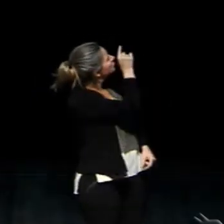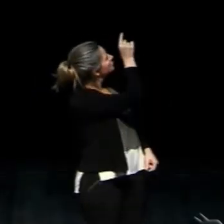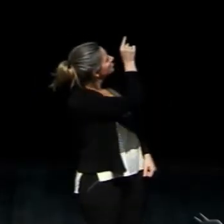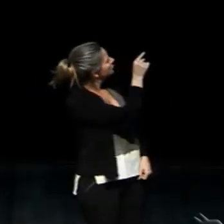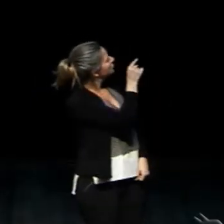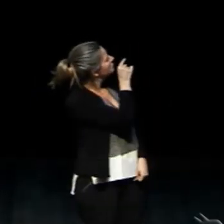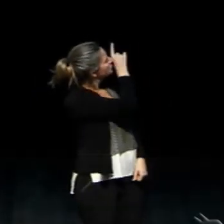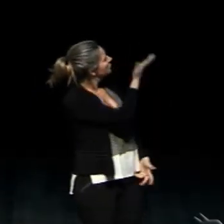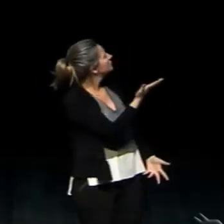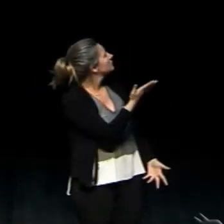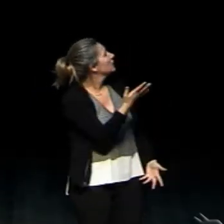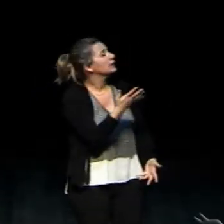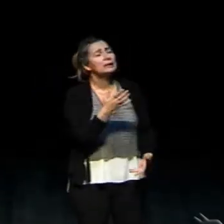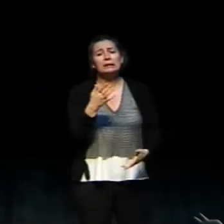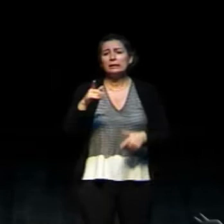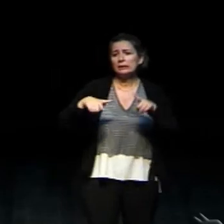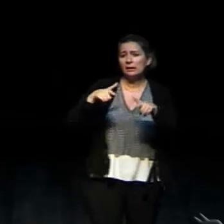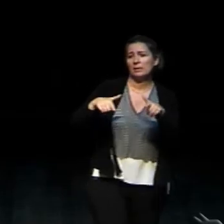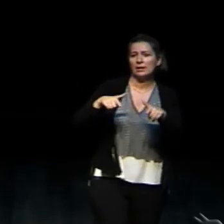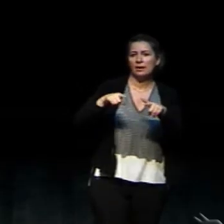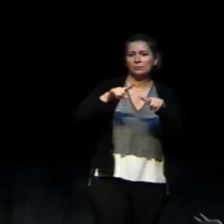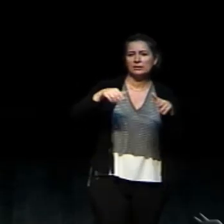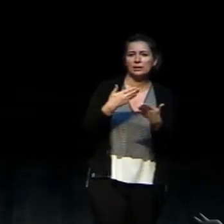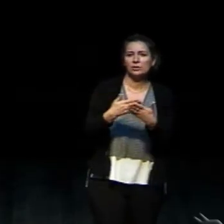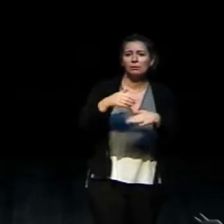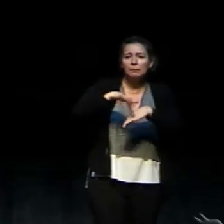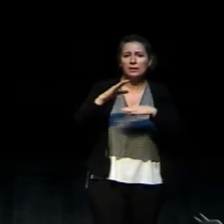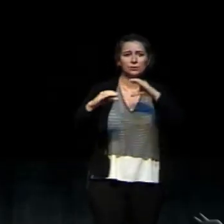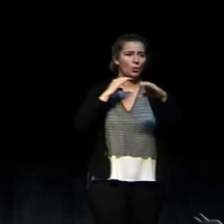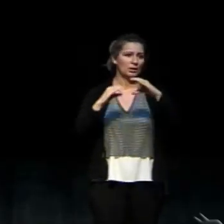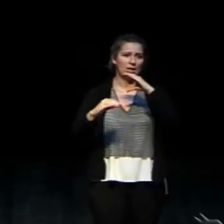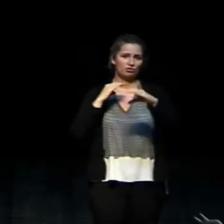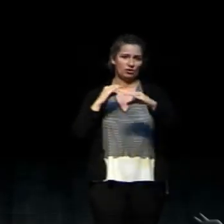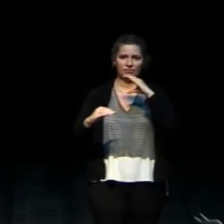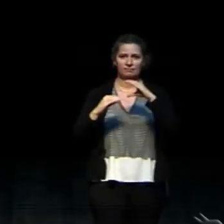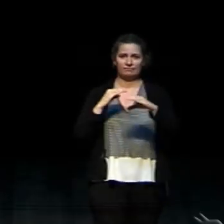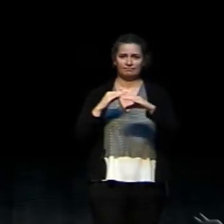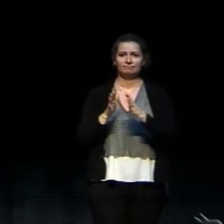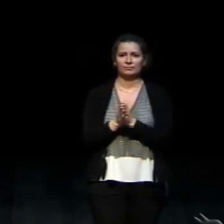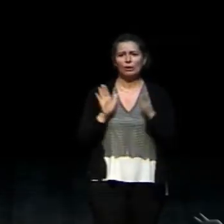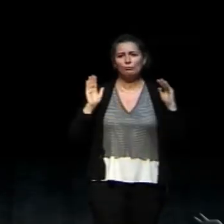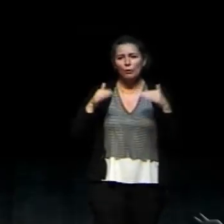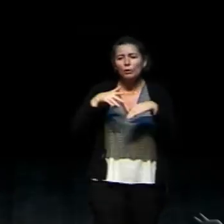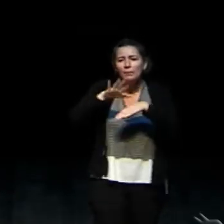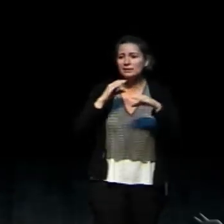precisa se atentar a todos esses elementos e trabalhar numa sala de aula numa